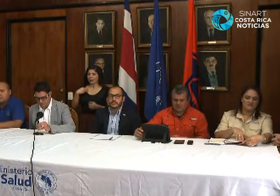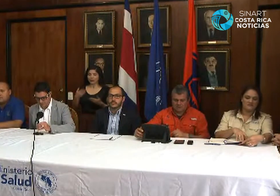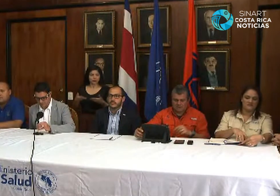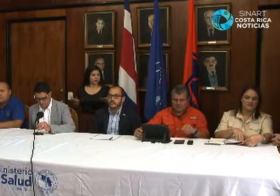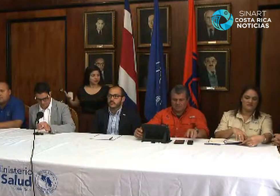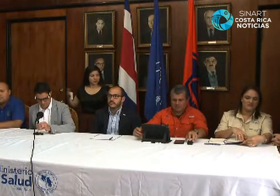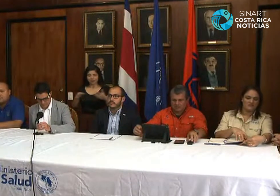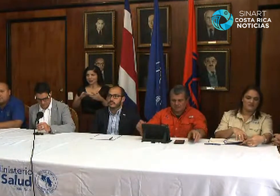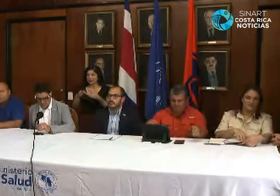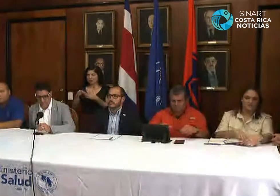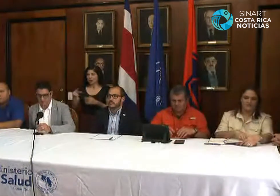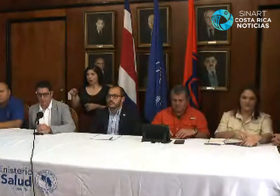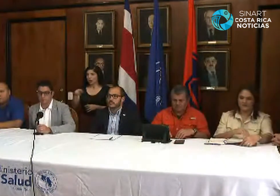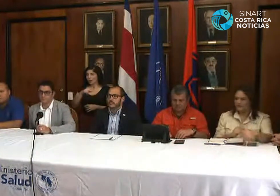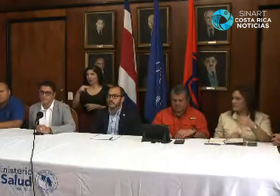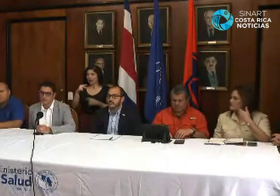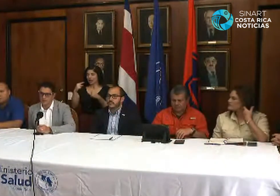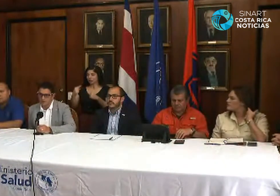Salas.